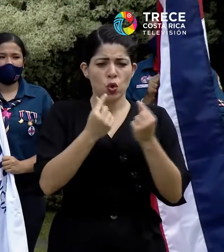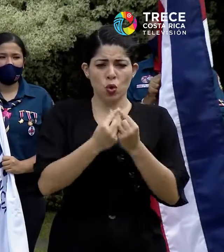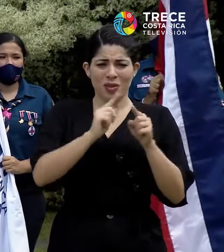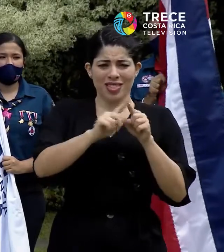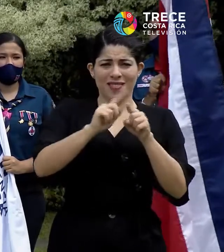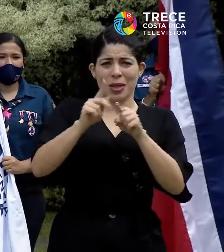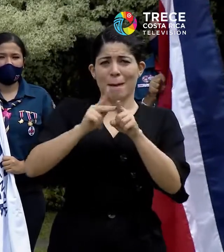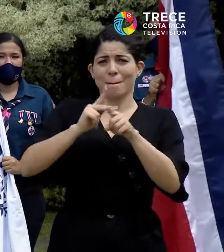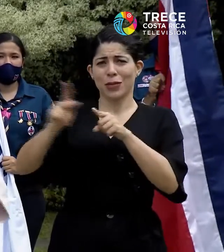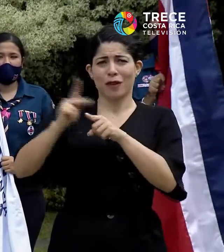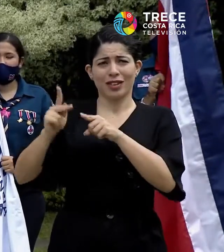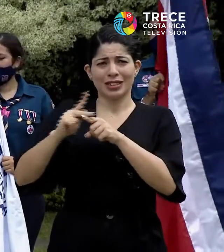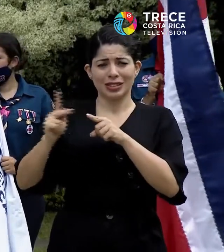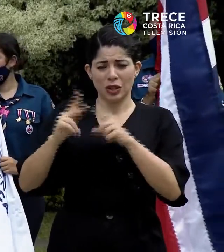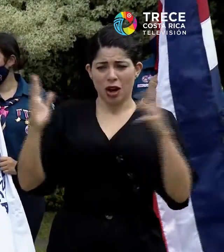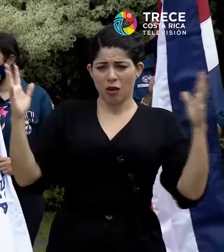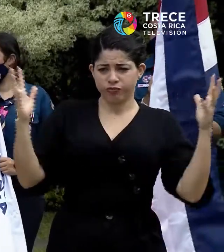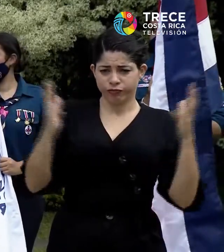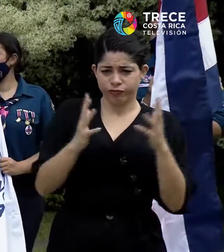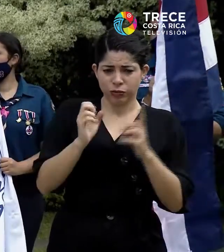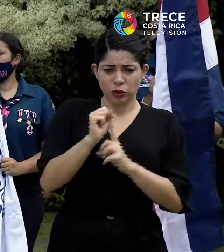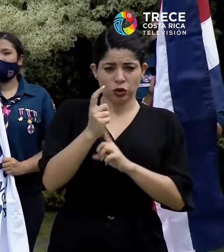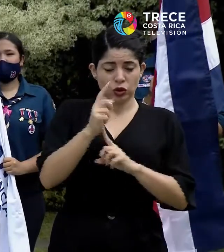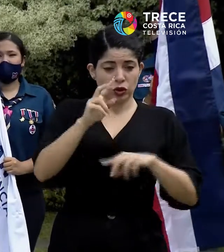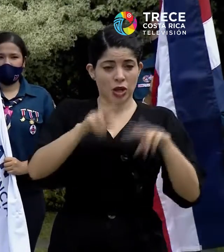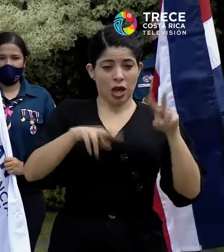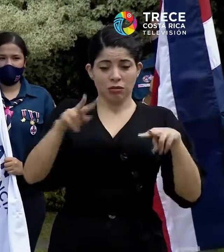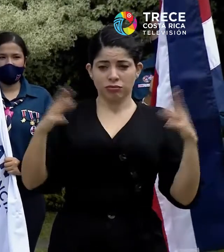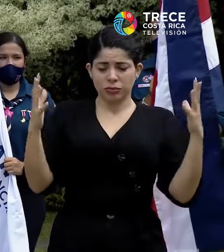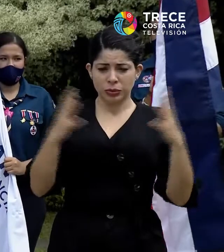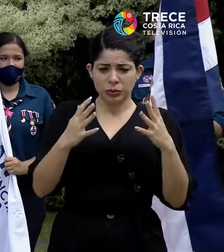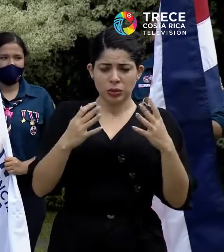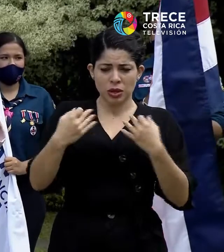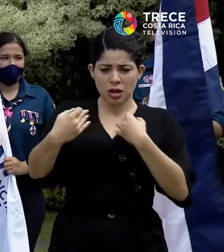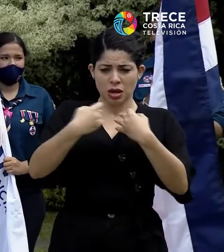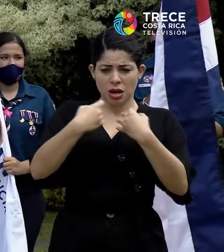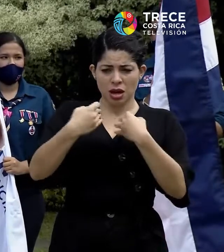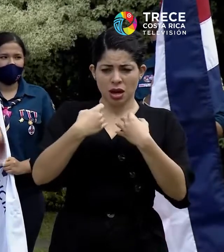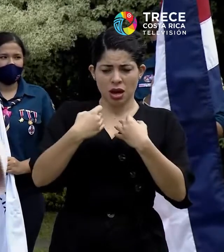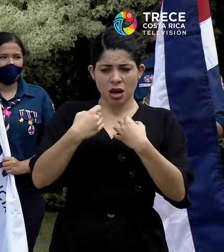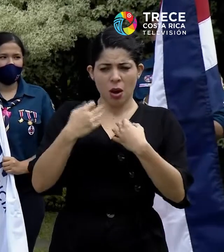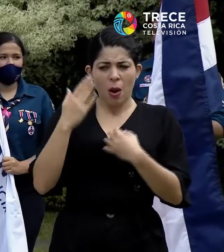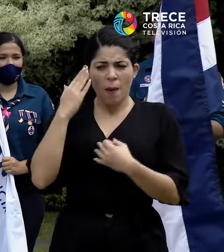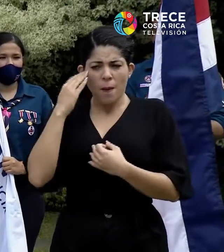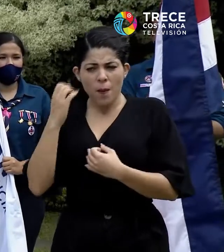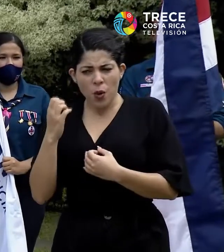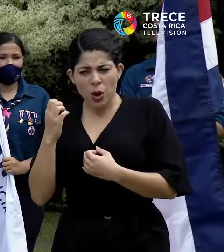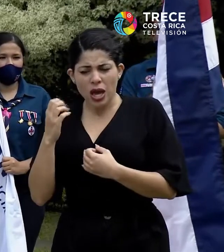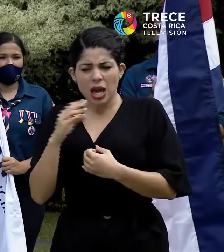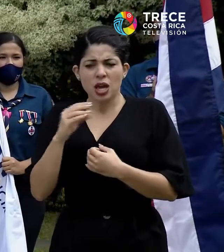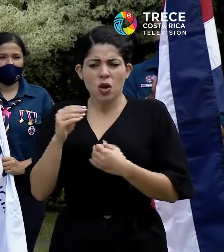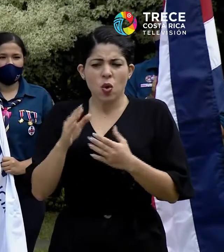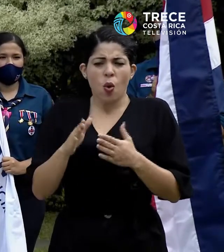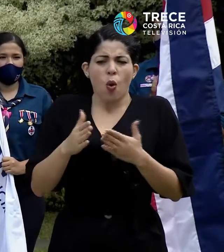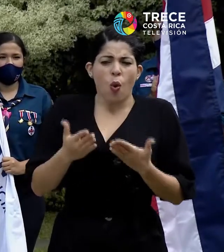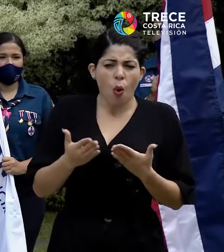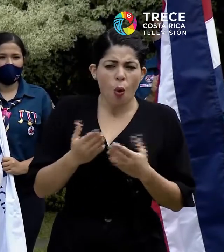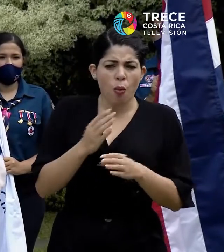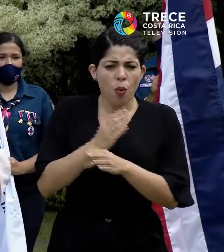más mixtos en la diversidad de nuestra sociedad, dieran cuenta ya no solo del qué debe preservarse, sino del cómo. En